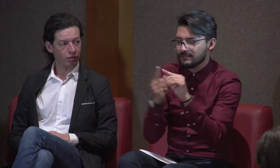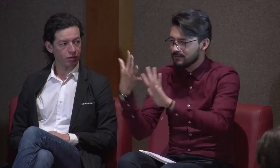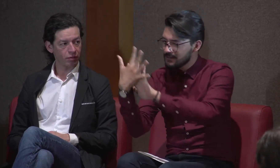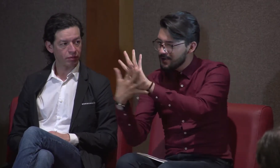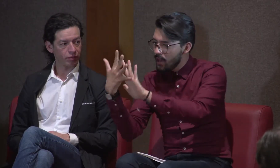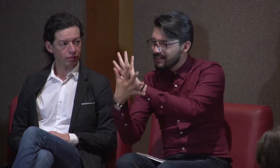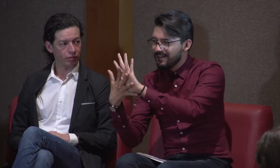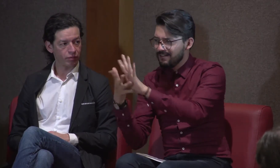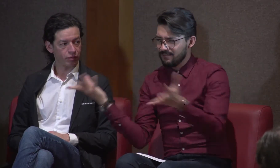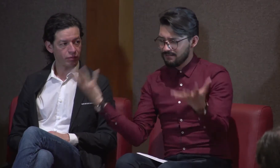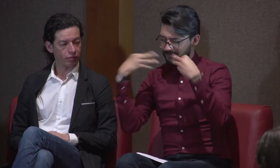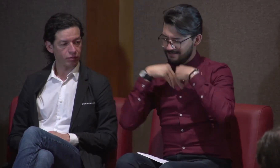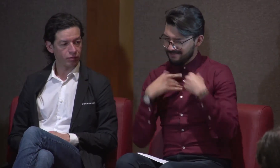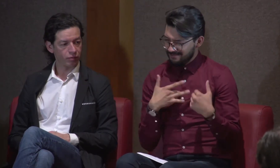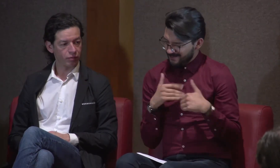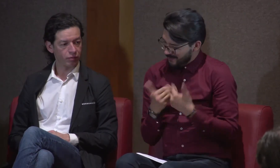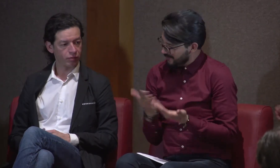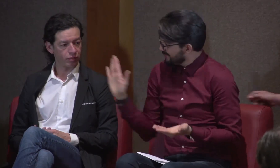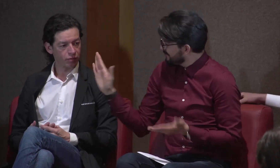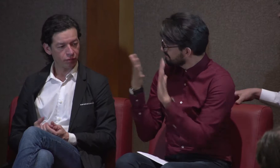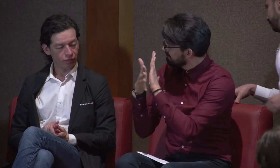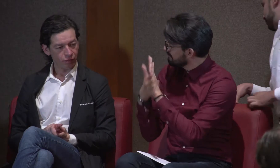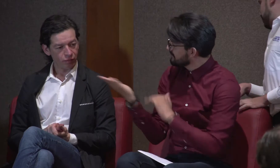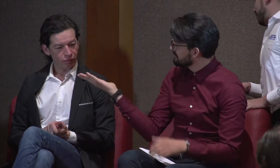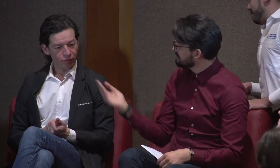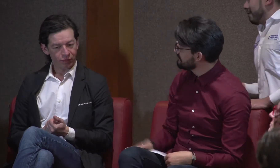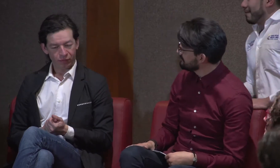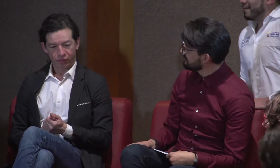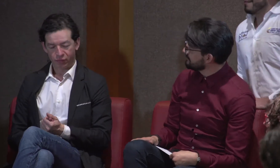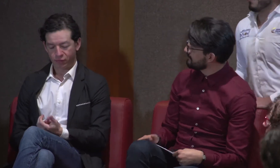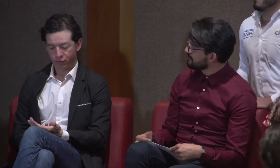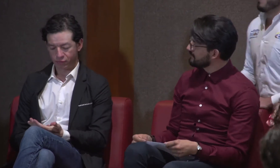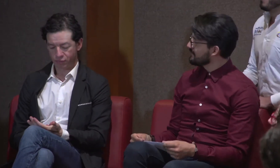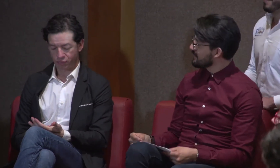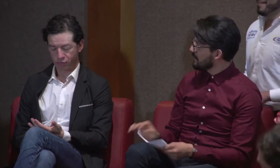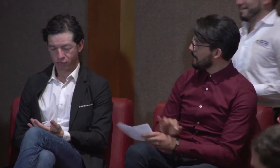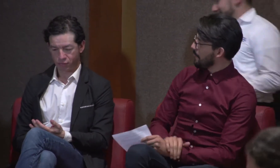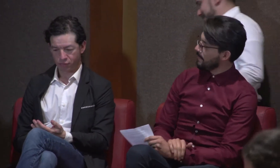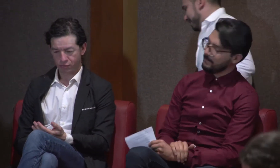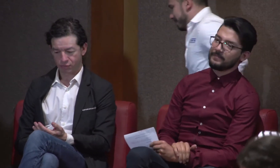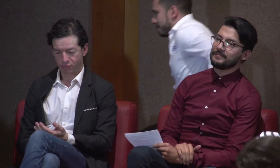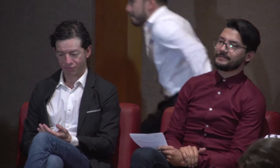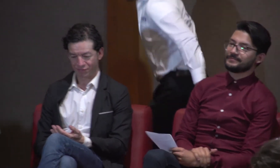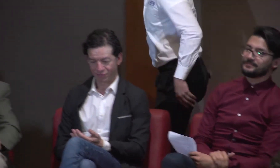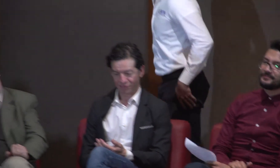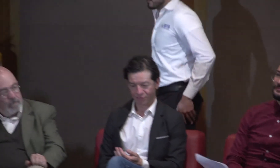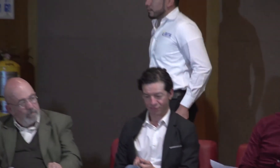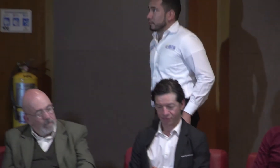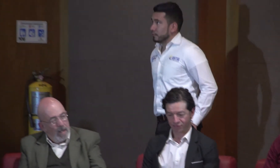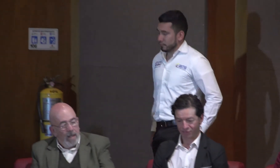con Ricardo. Ricardo, queremos preguntarte cómo fue la experiencia de trabajar con personas sordas y de aproximarse a la lengua de